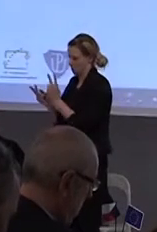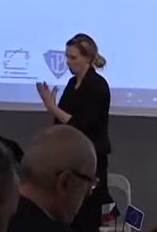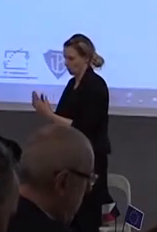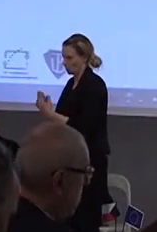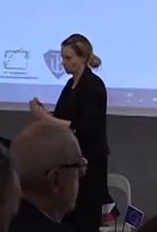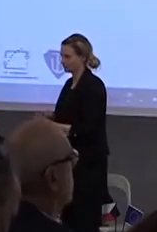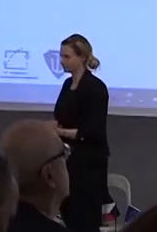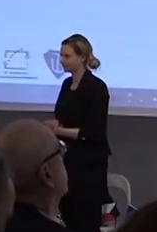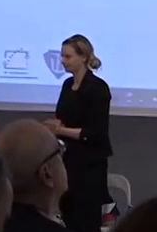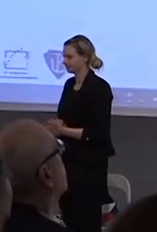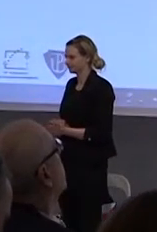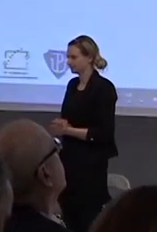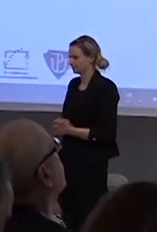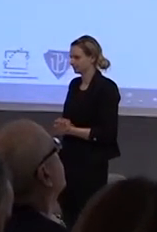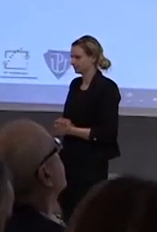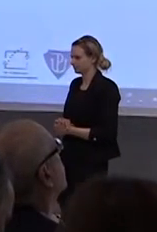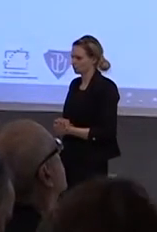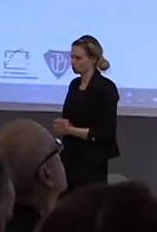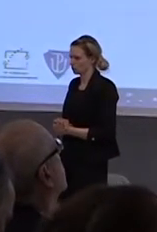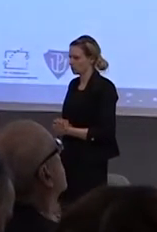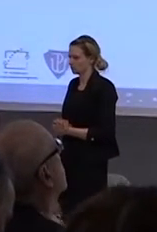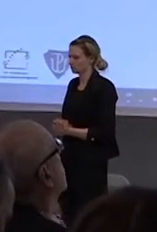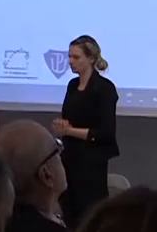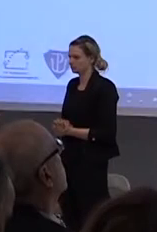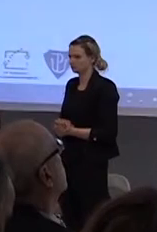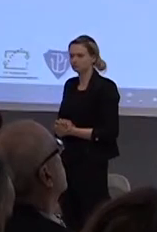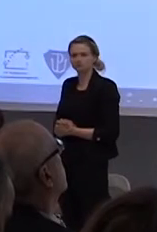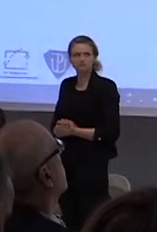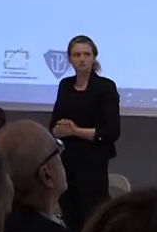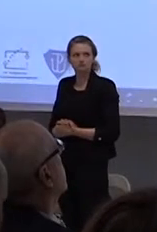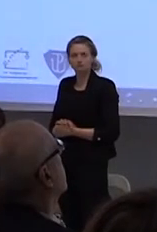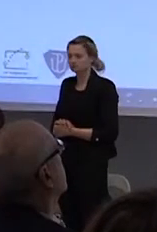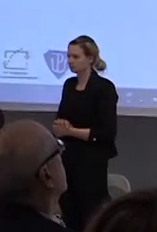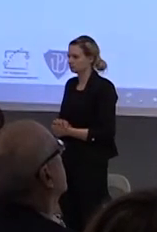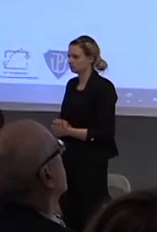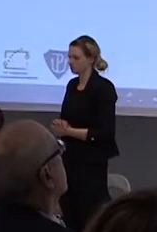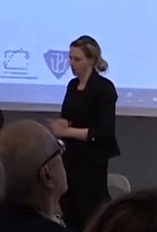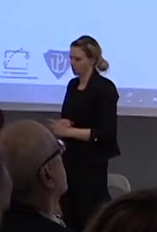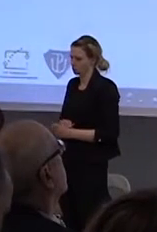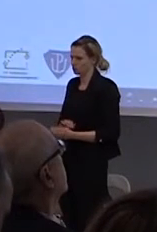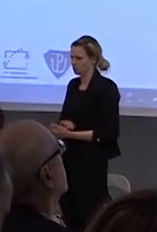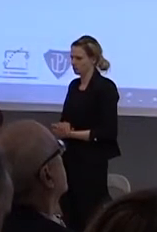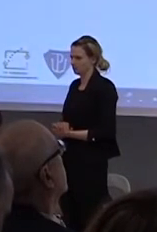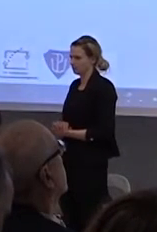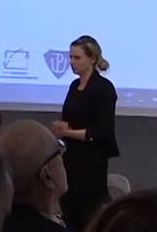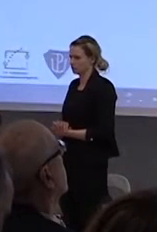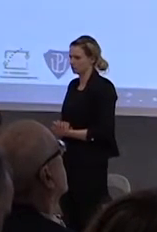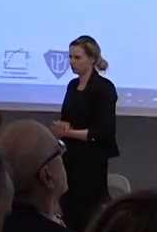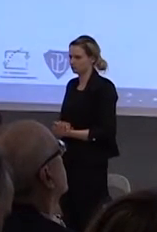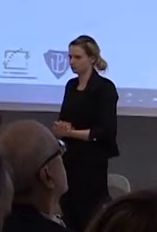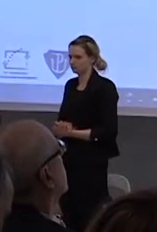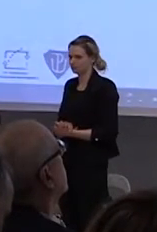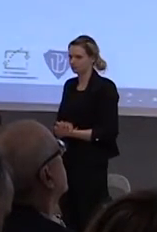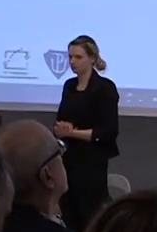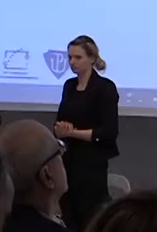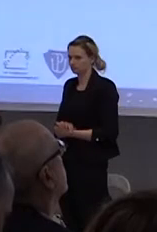Separate special schools first appeared in the 19th and 20th centuries at a time when disabled people were